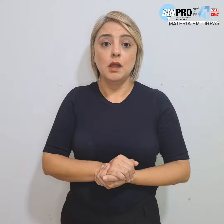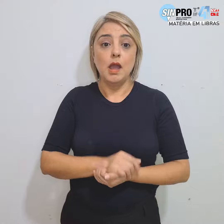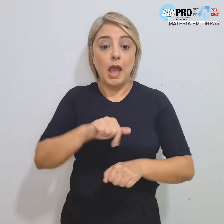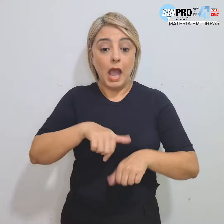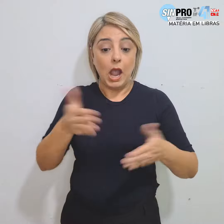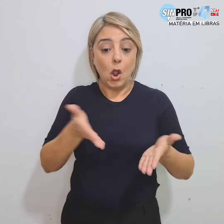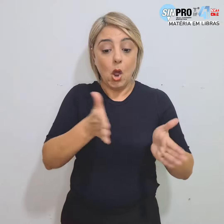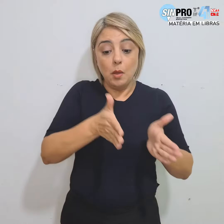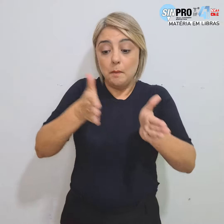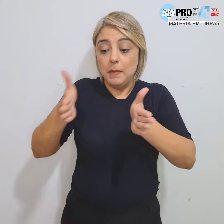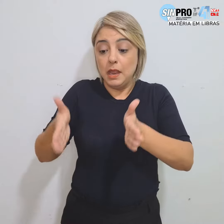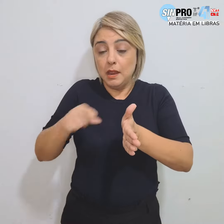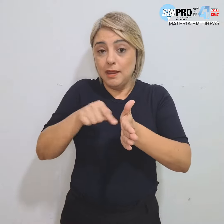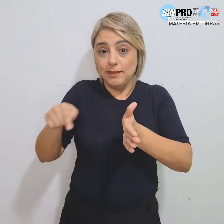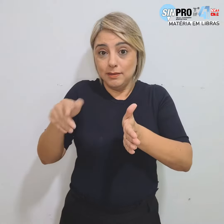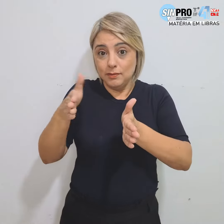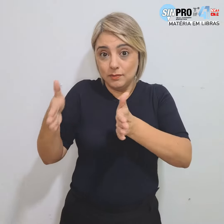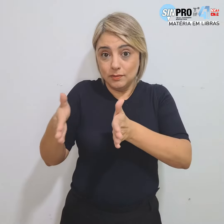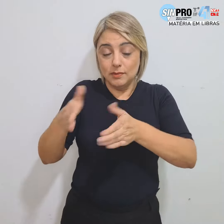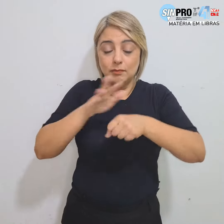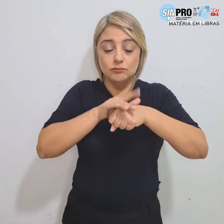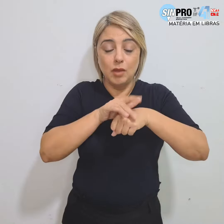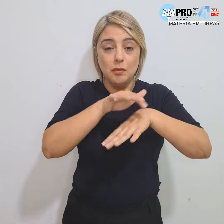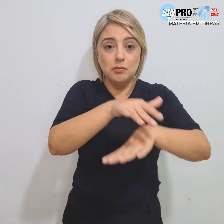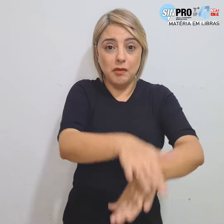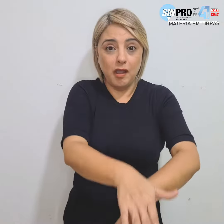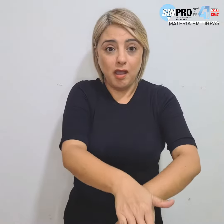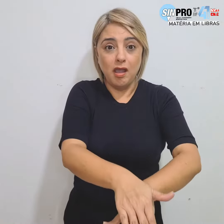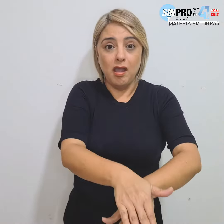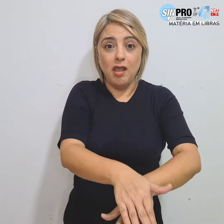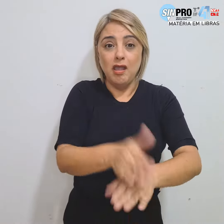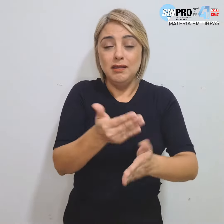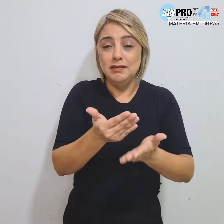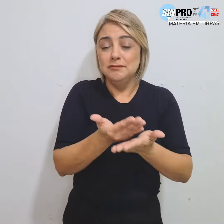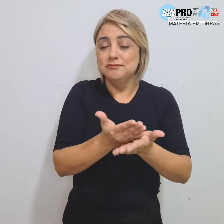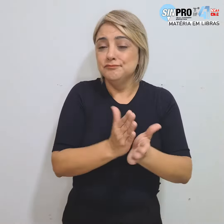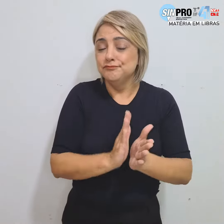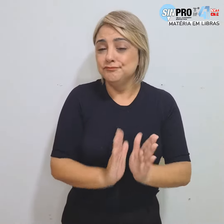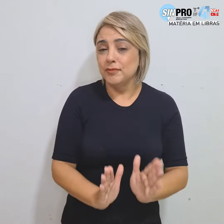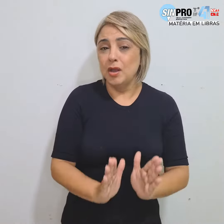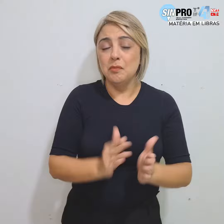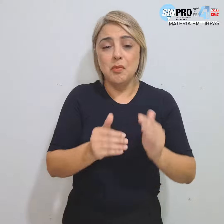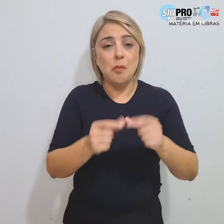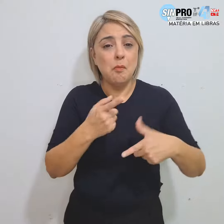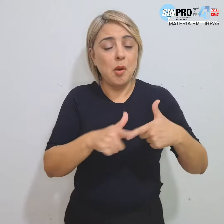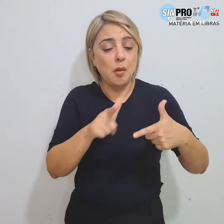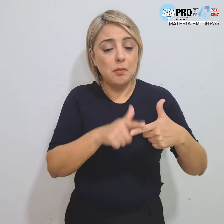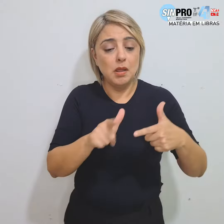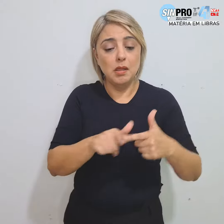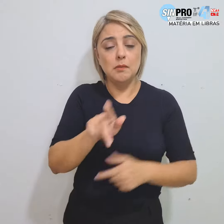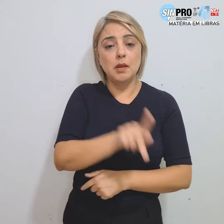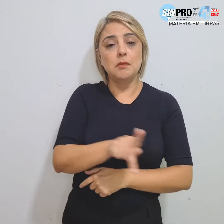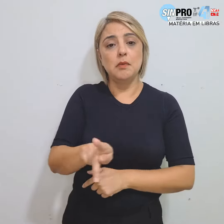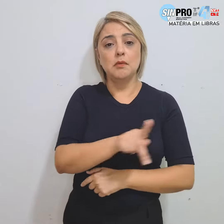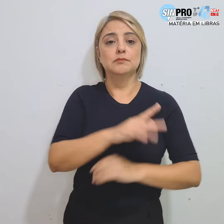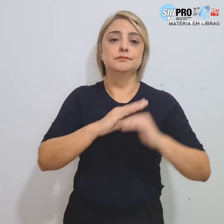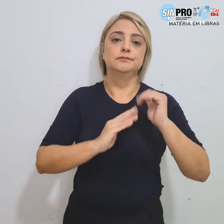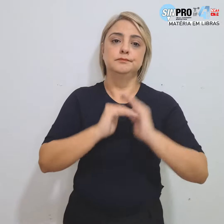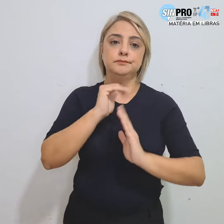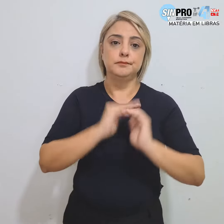pandemia e precarização da profissão de professor. A ideia é realizar